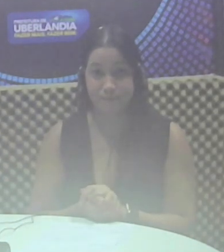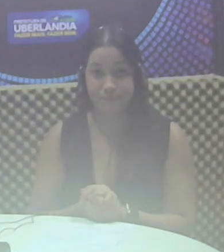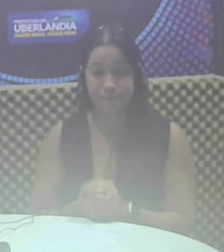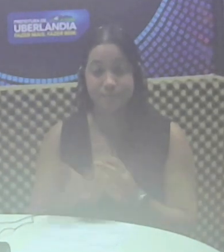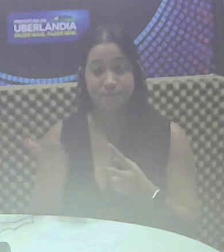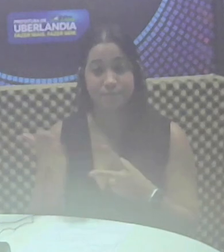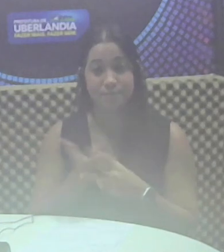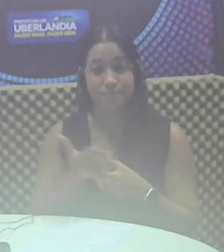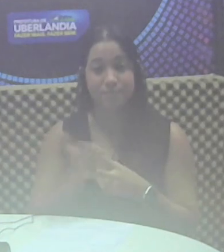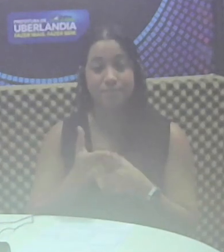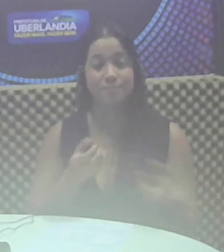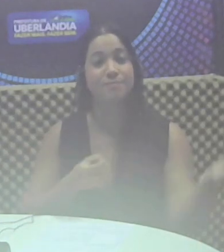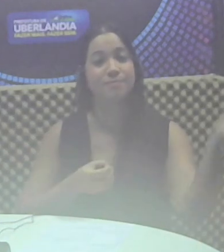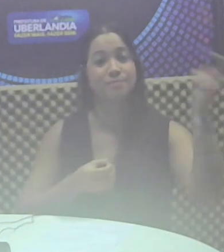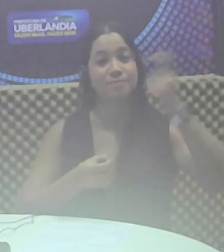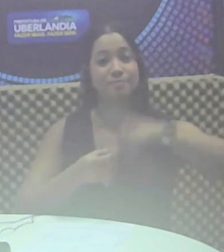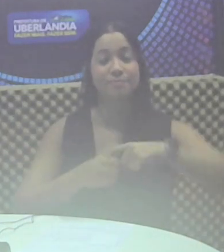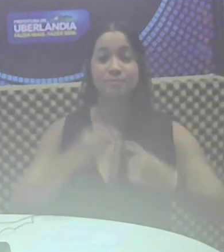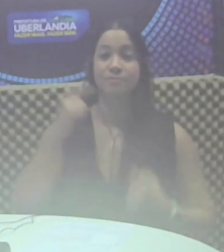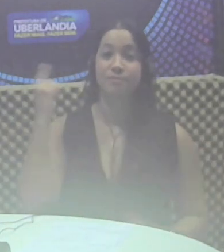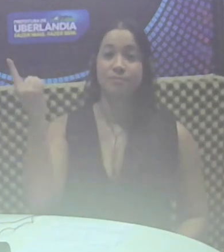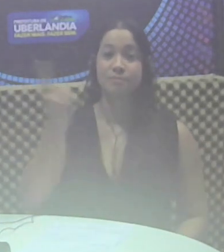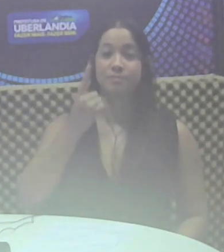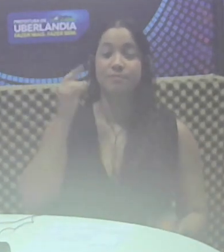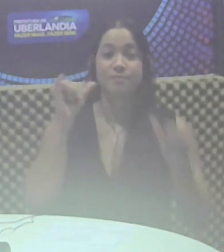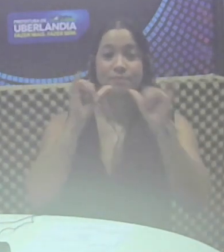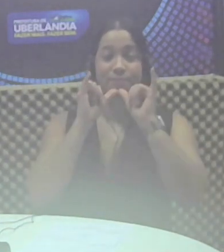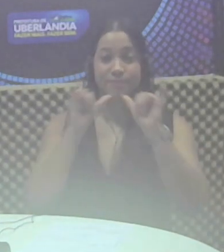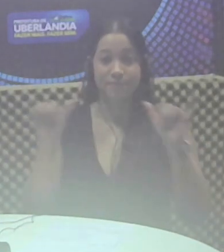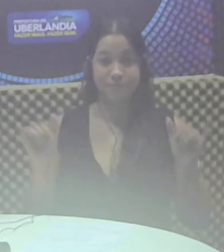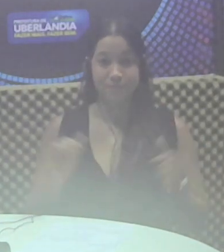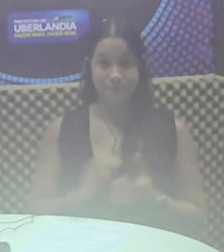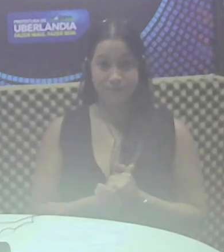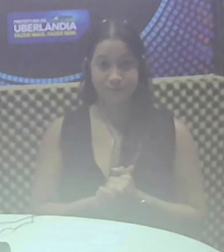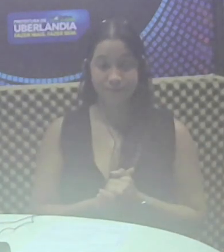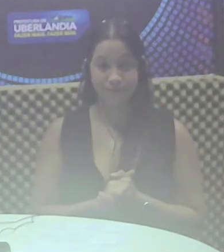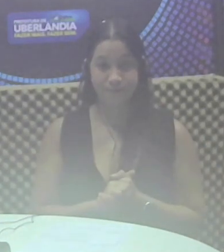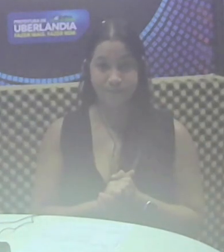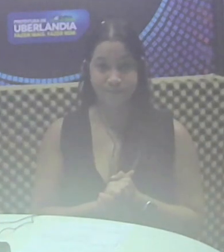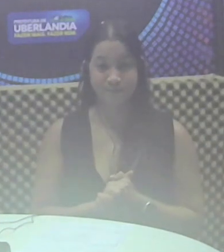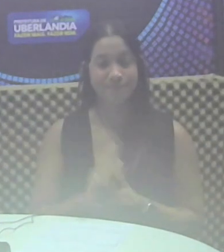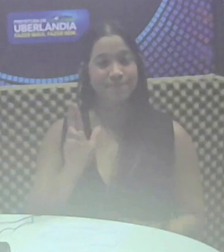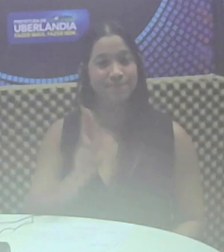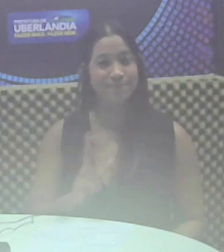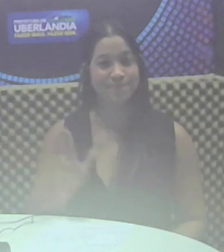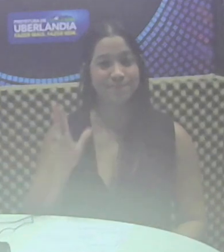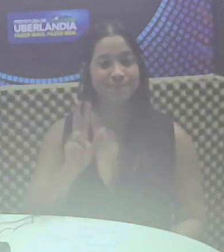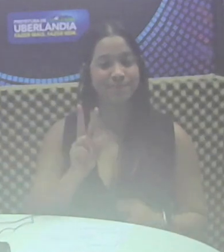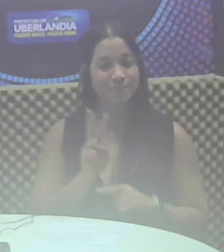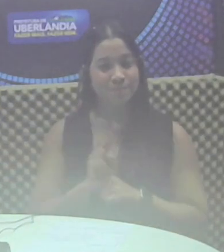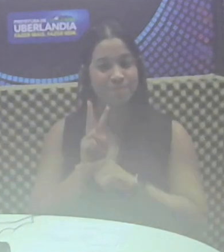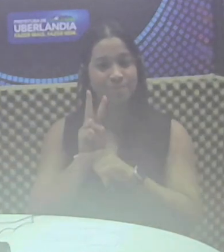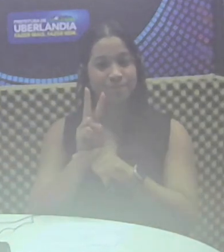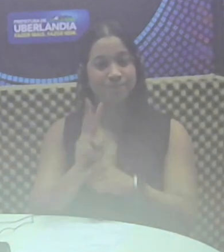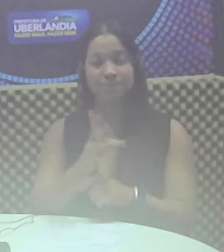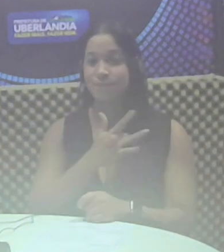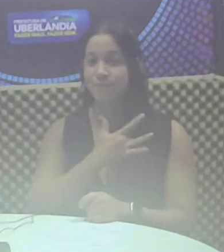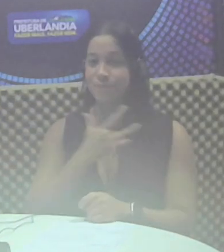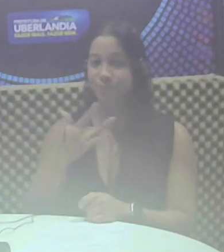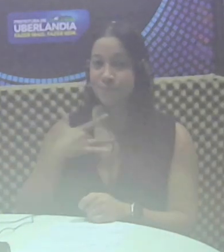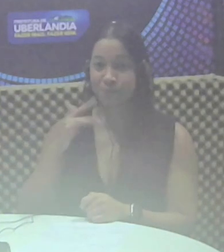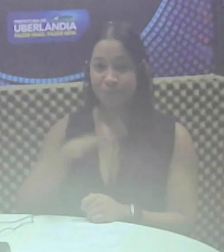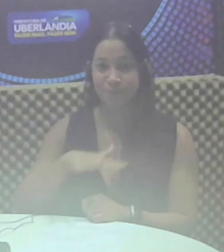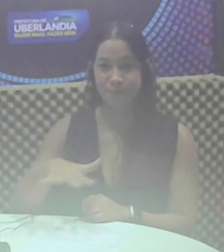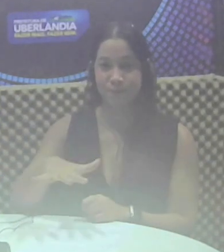Agora vamos a um rápido intervalo, já já voltamos com o Giro de Notícias. Em Uberlândia, tem cuidado com a sua saúde em todo